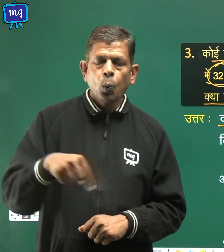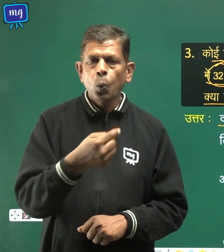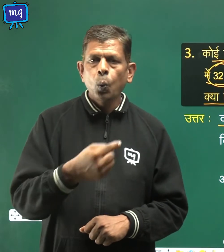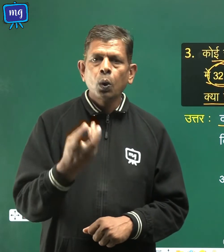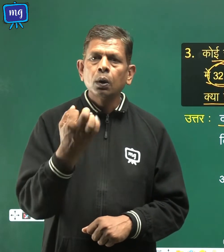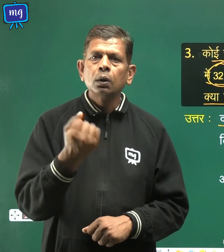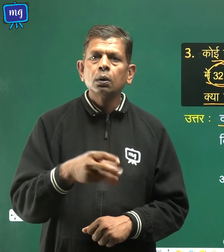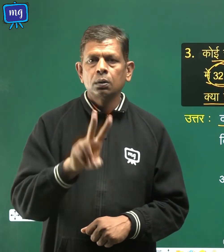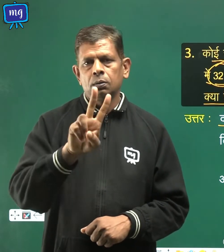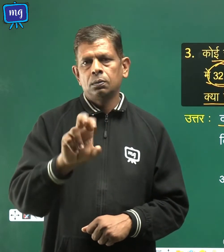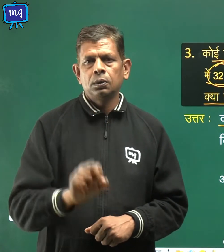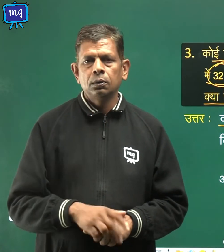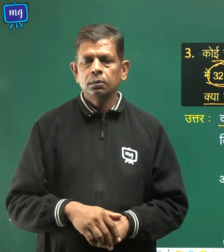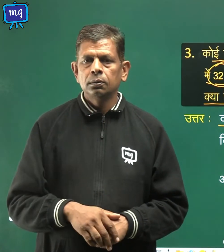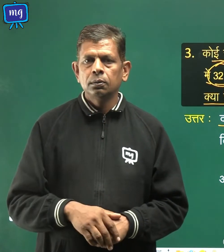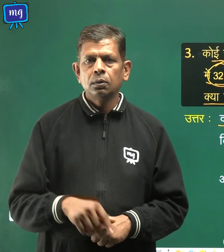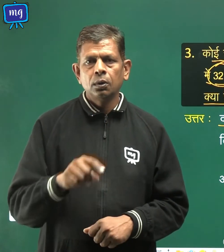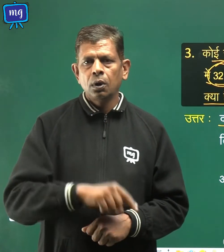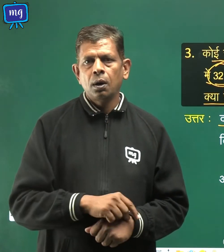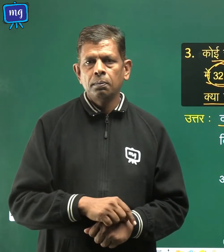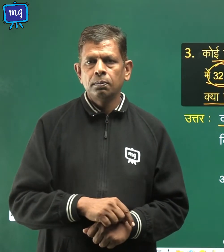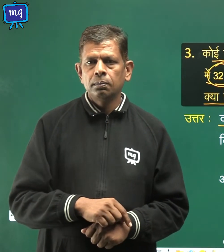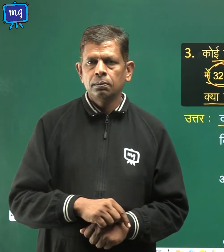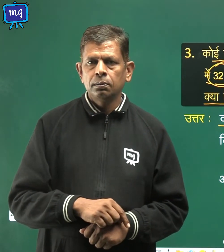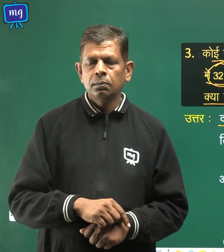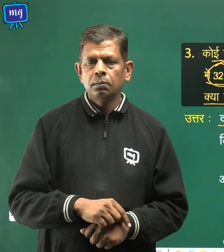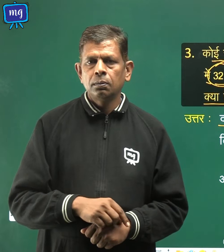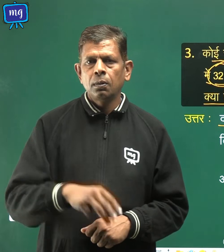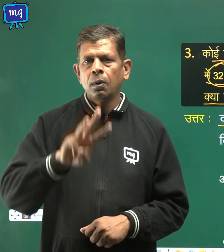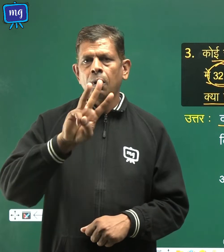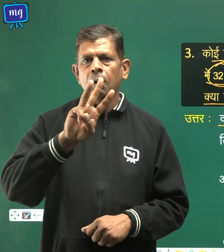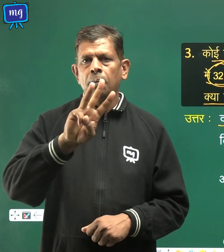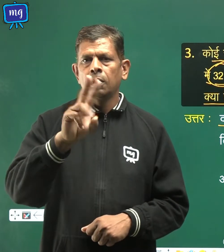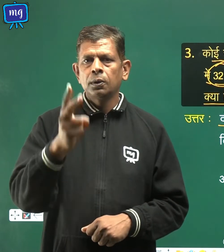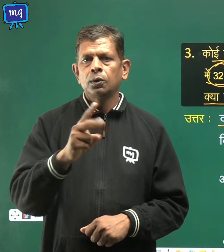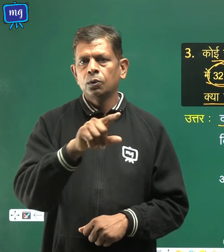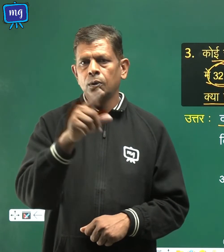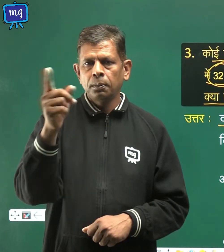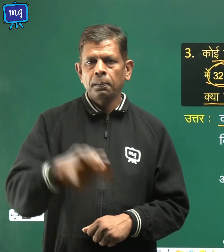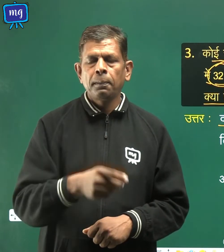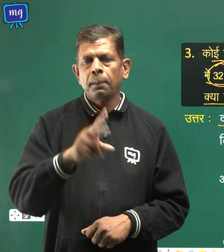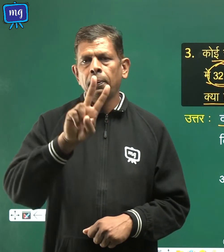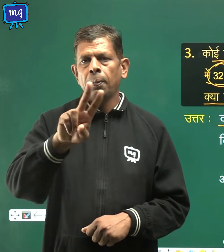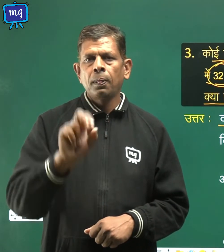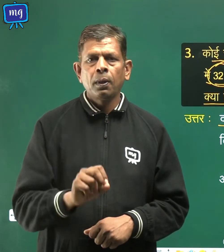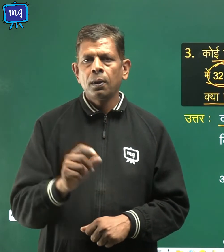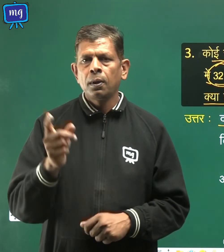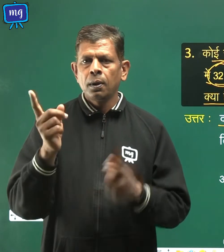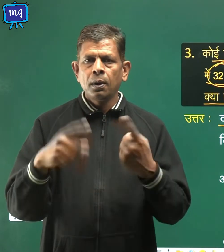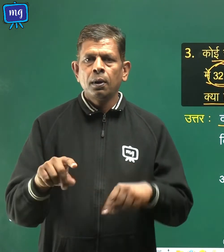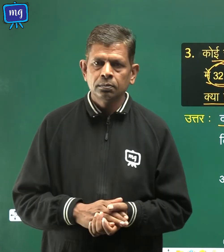दोलनों की संख्या 20 है, तो हम यहाँ पर 32 को 20 से भाग